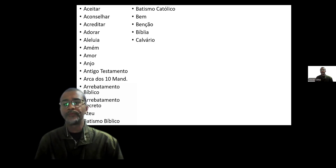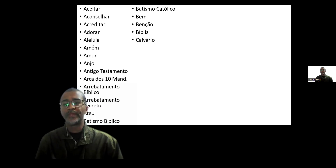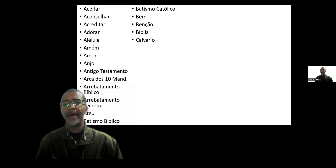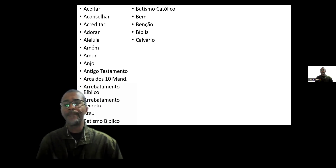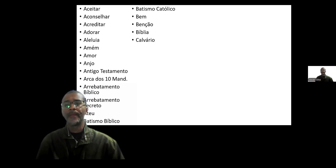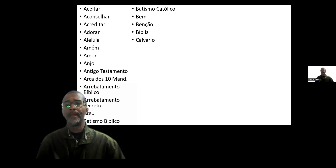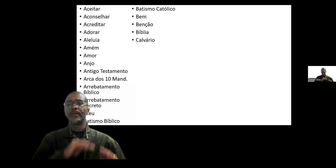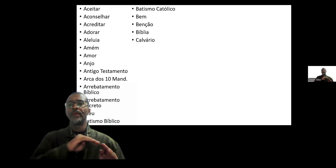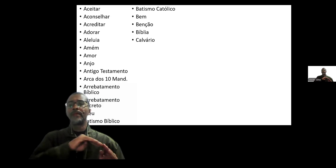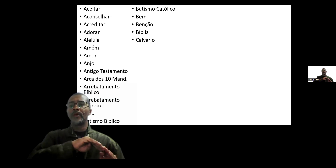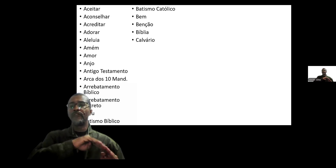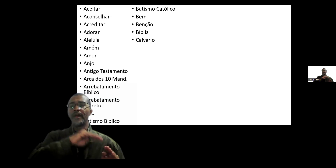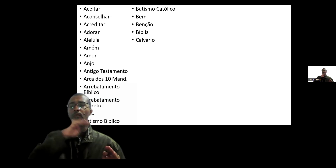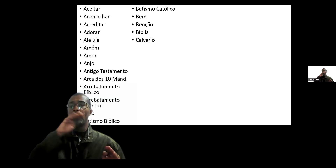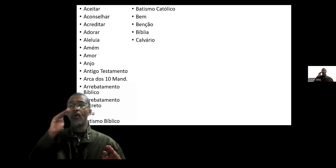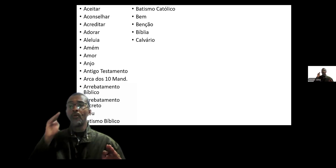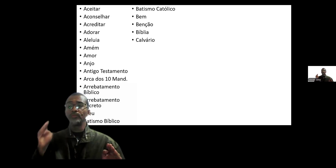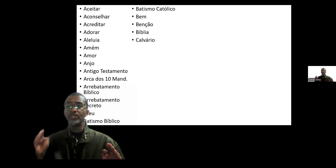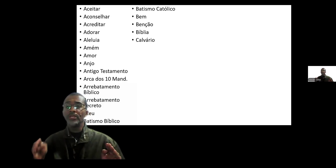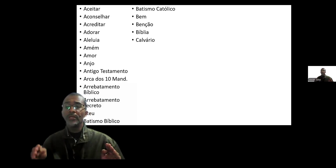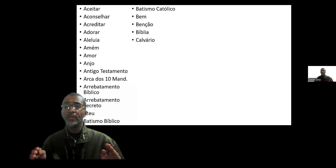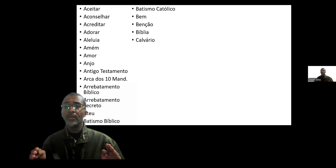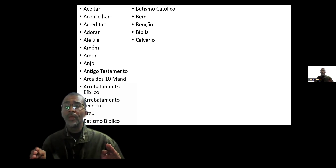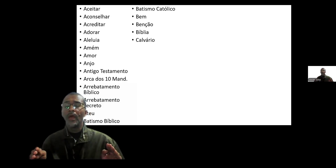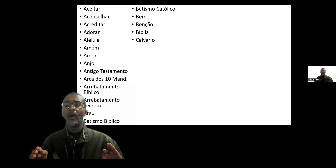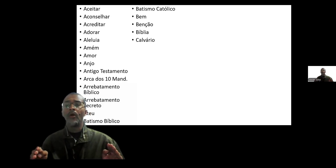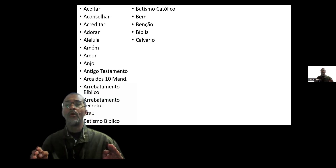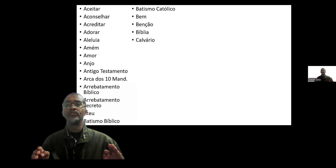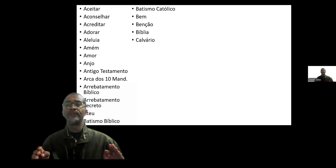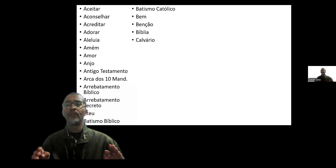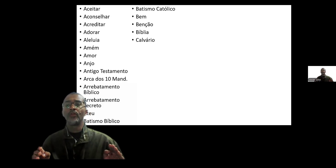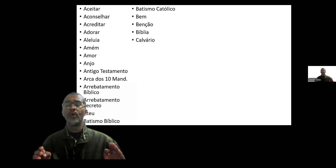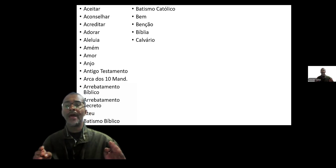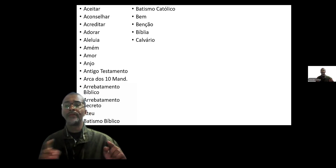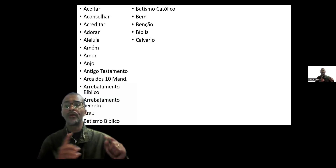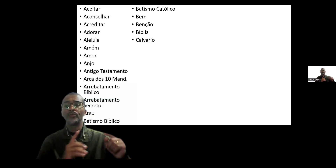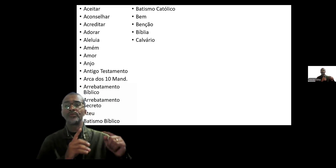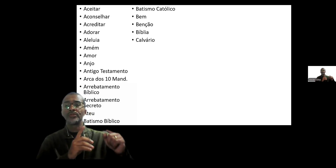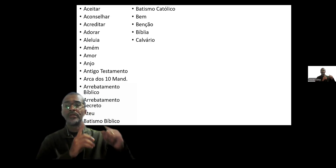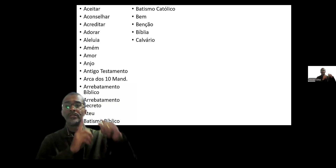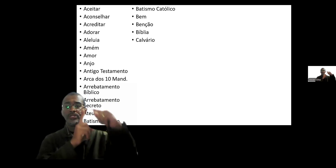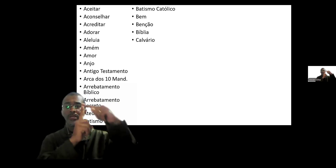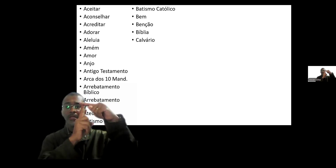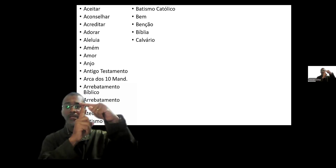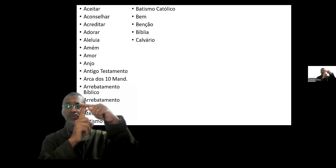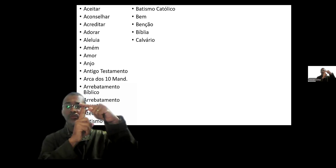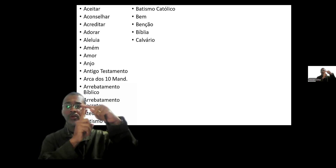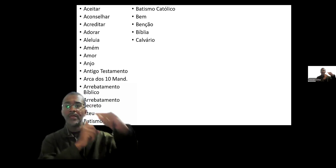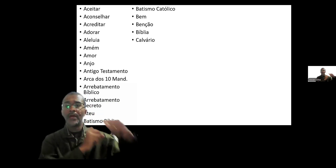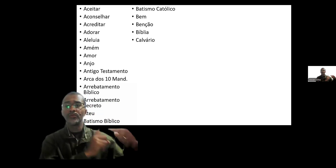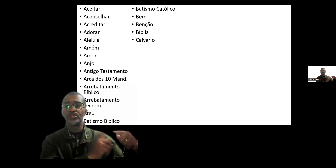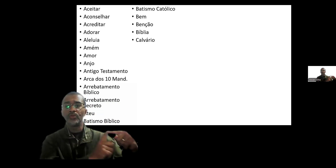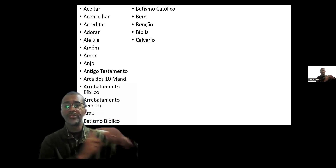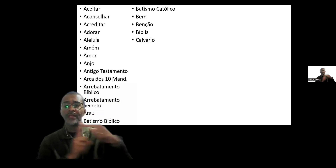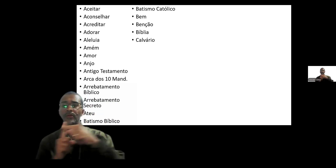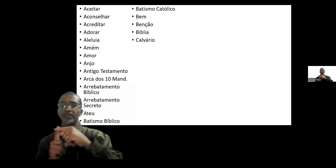Calvário, tá? Então lembra que o Calvário é um monte onde foi colocada a cruz de Cristo e